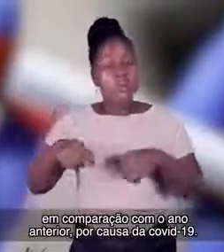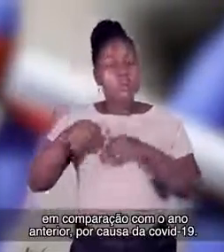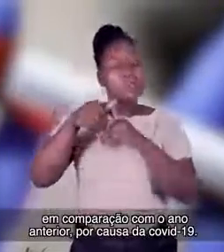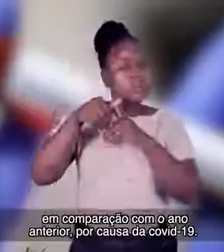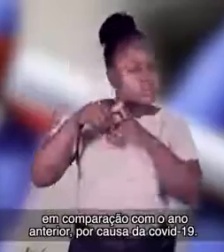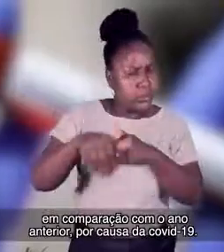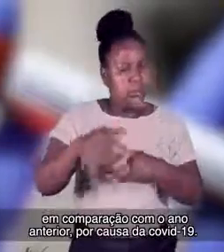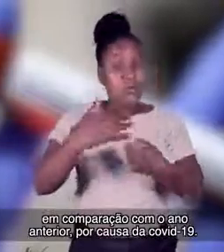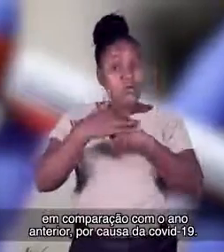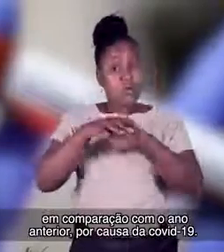causa da Covid-19.